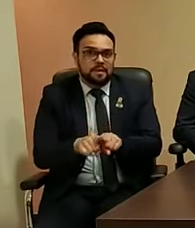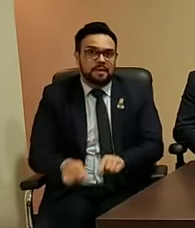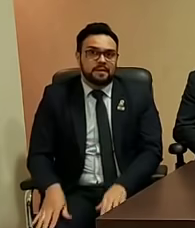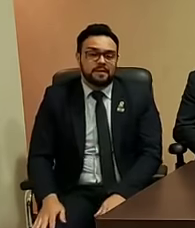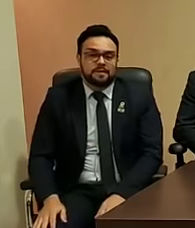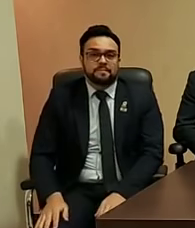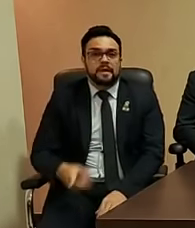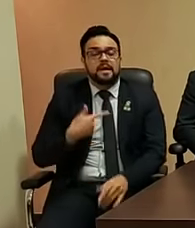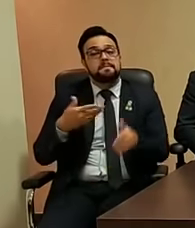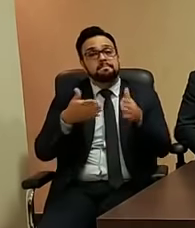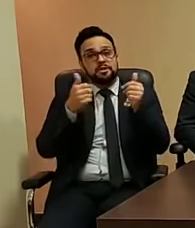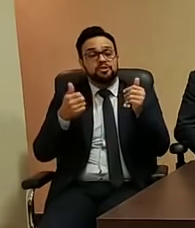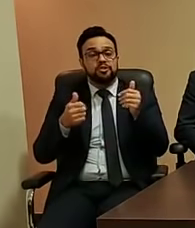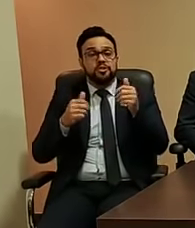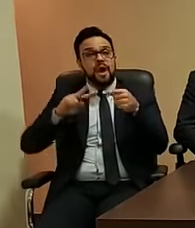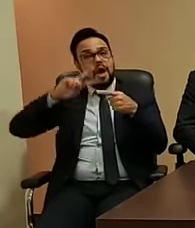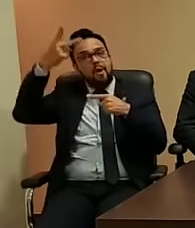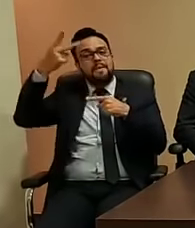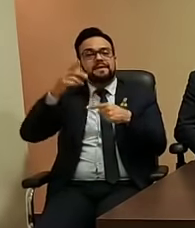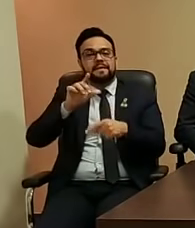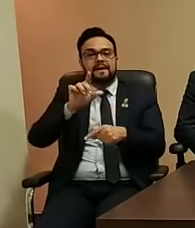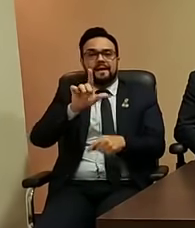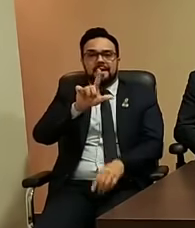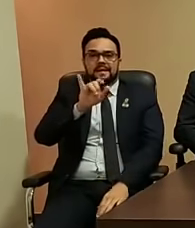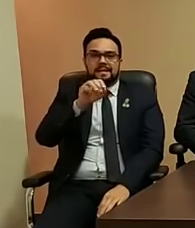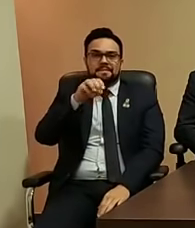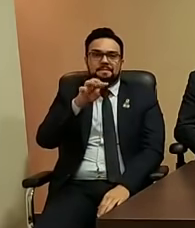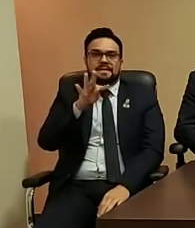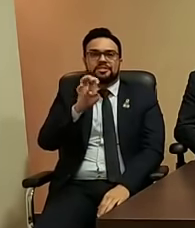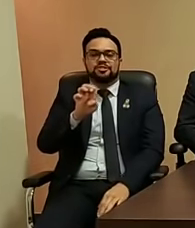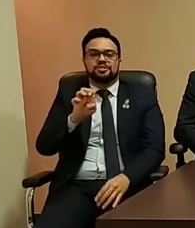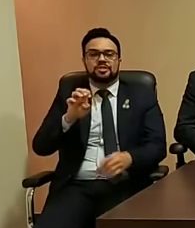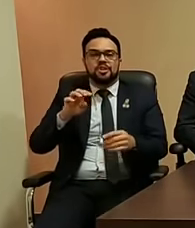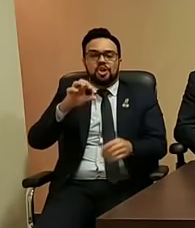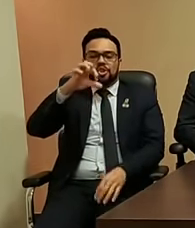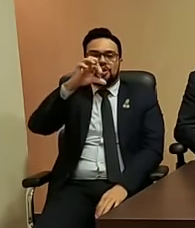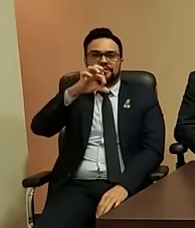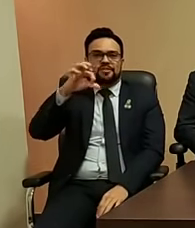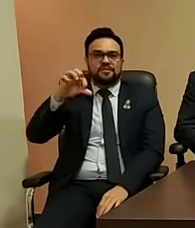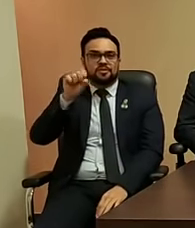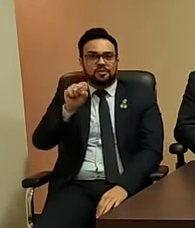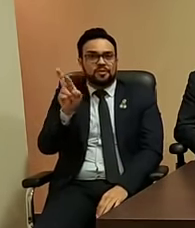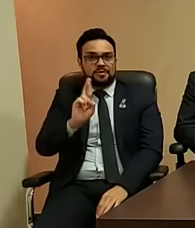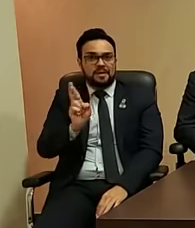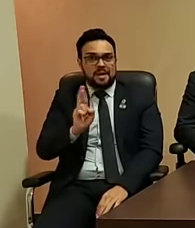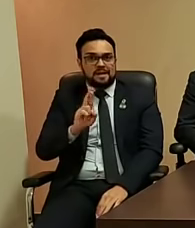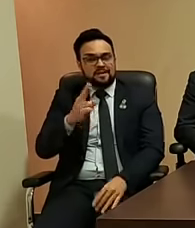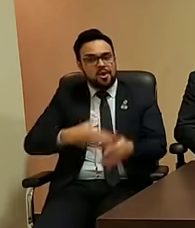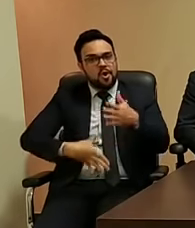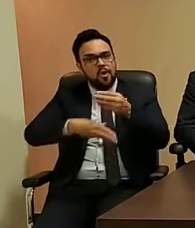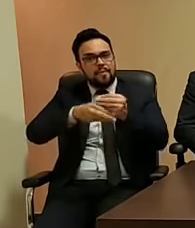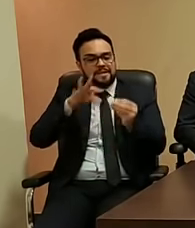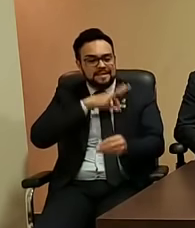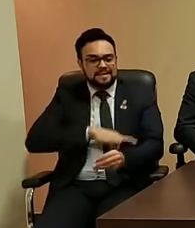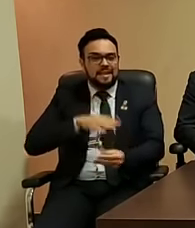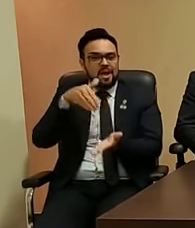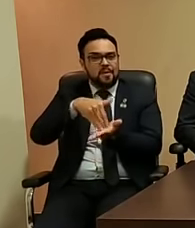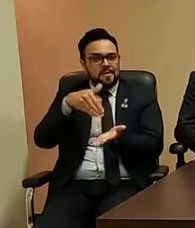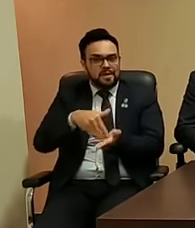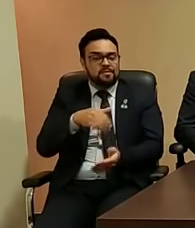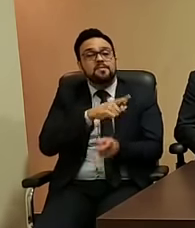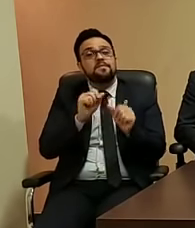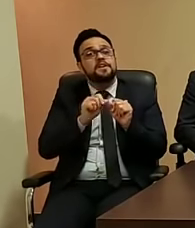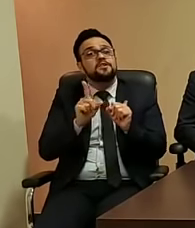E daí houve um pedido para aumentar o limite? Isso. Passar para R$998, ou seja, completar o valor do salário mínimo. Perfeito. O que foi feito,